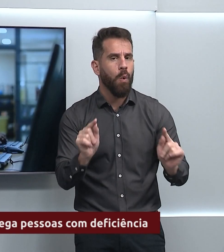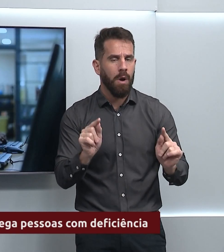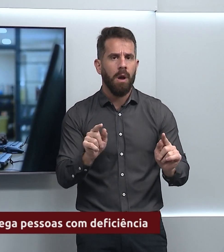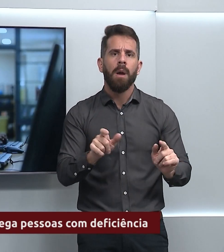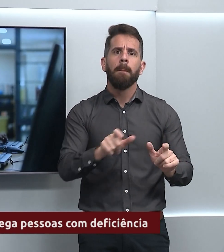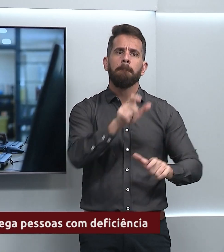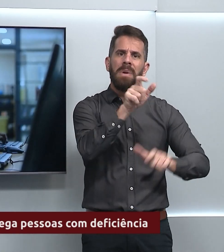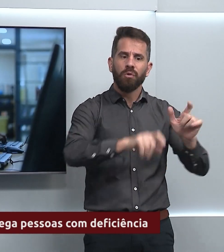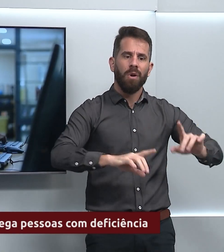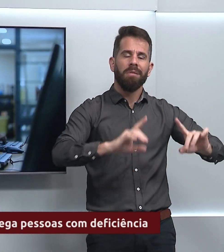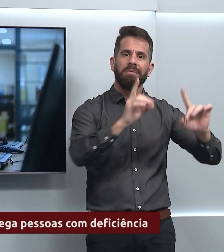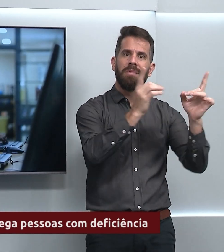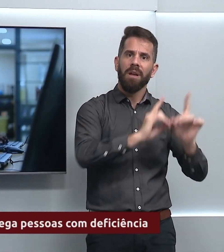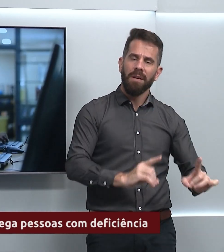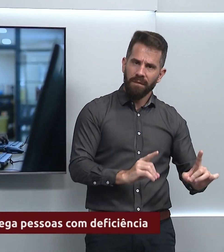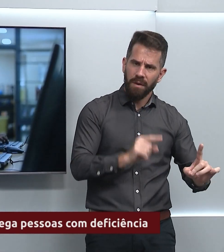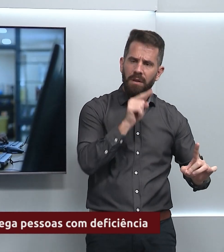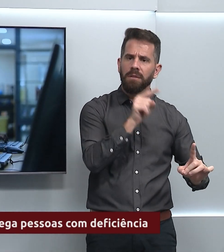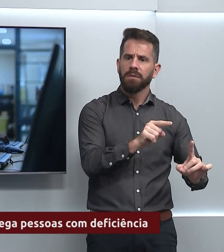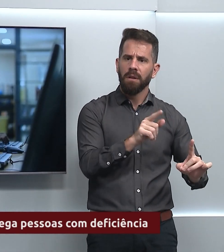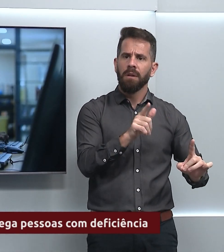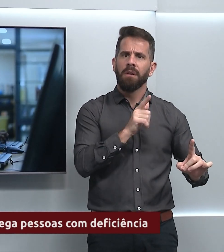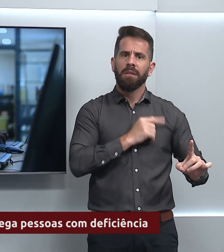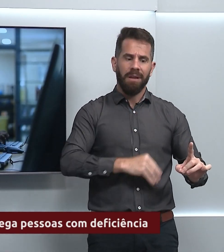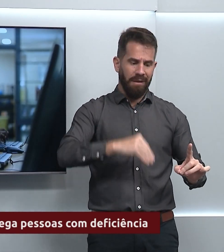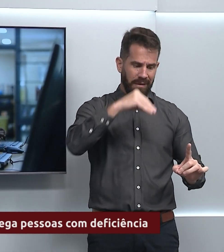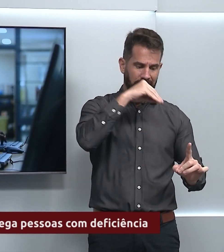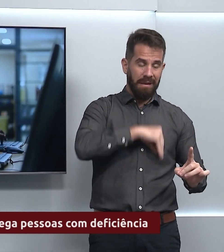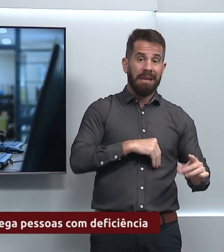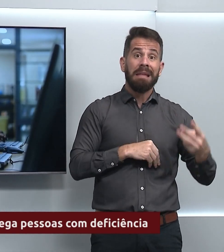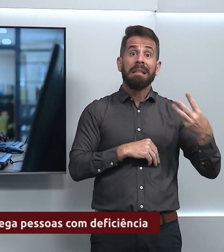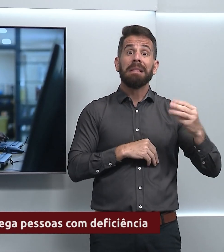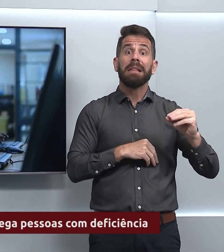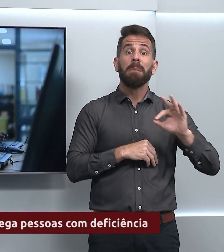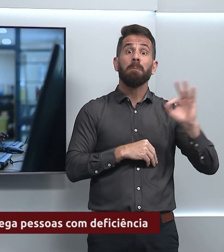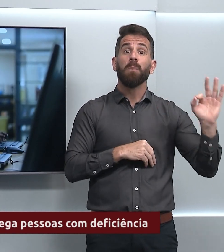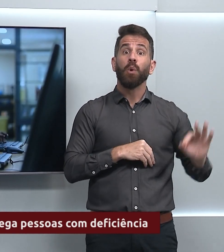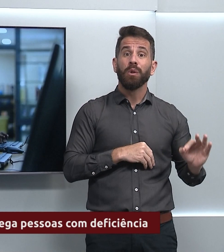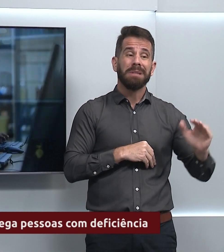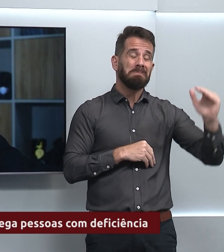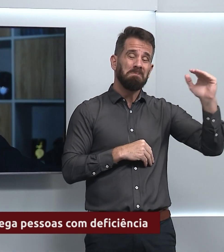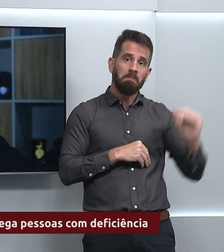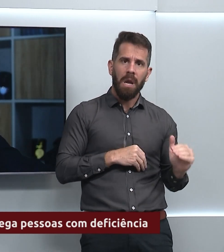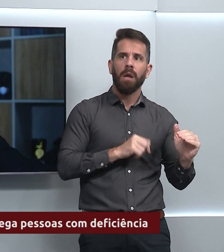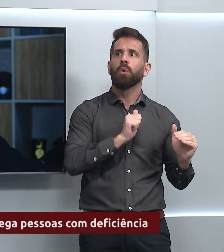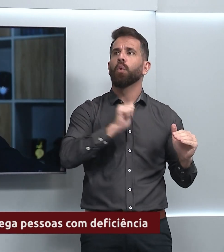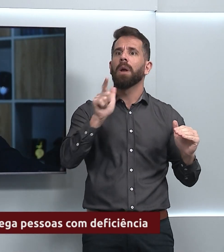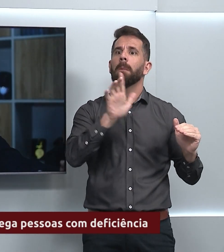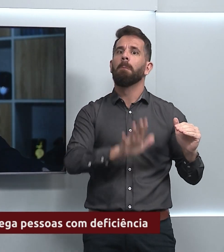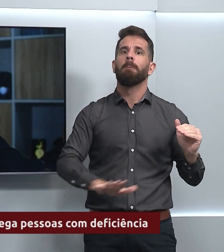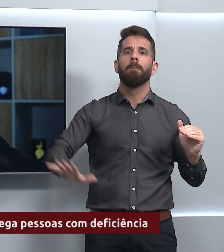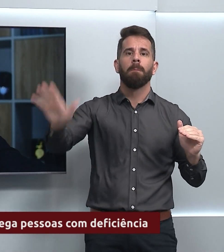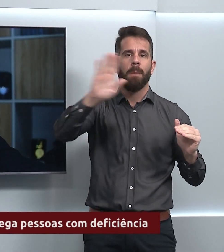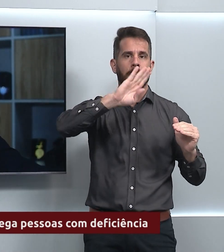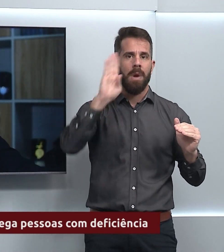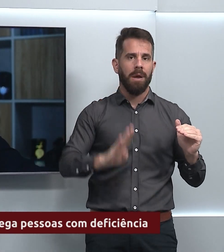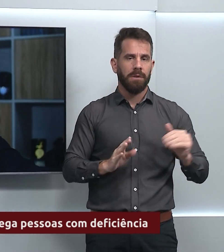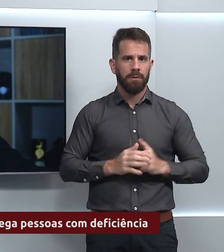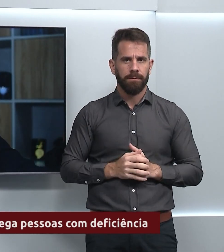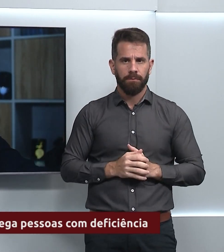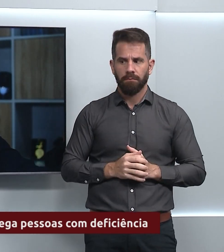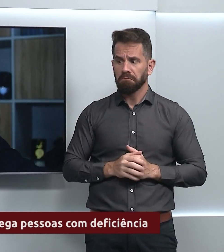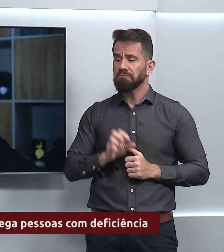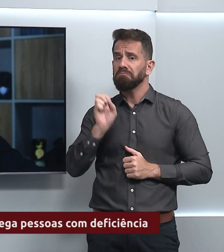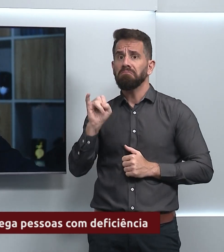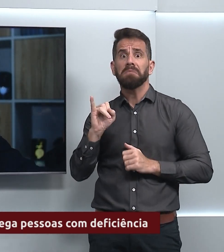das pessoas com deficiência é 30% menor que a média do Brasil. Se as empresas realmente quisessem fazer a